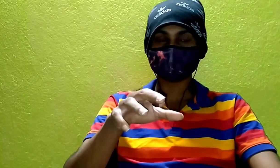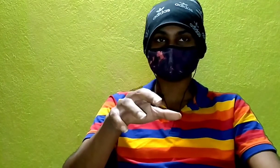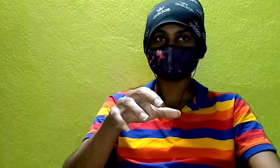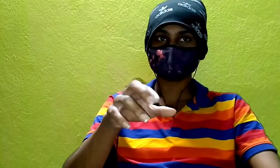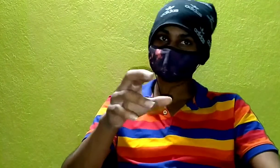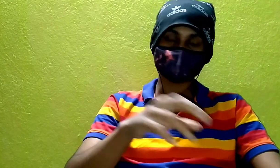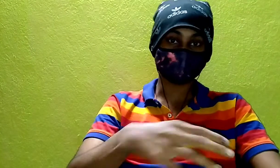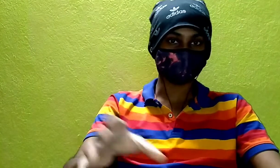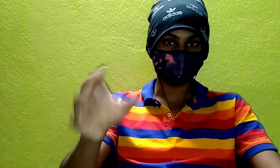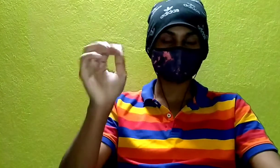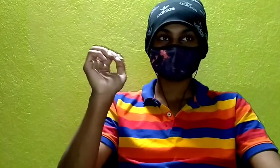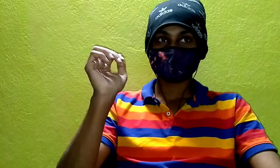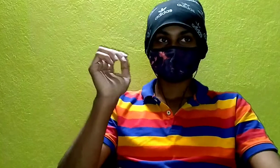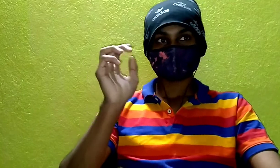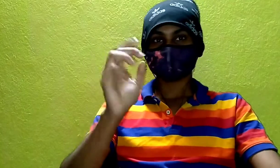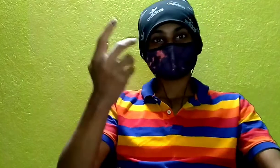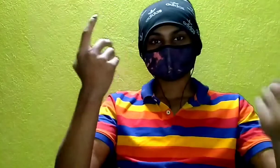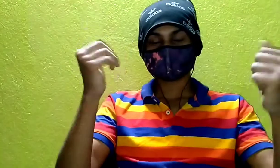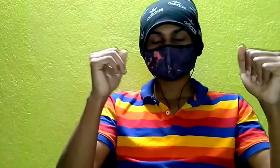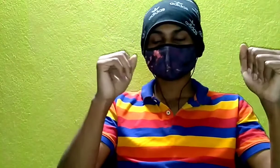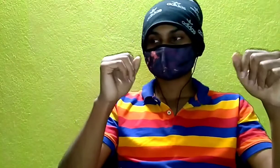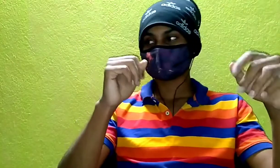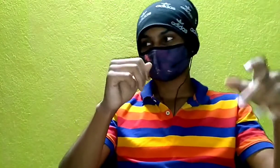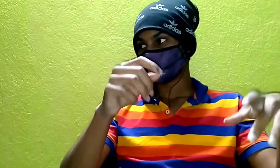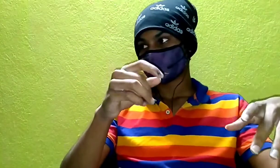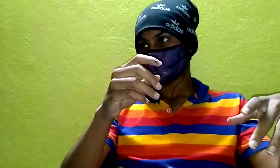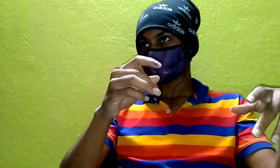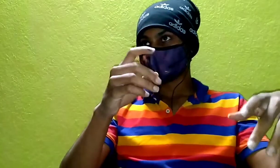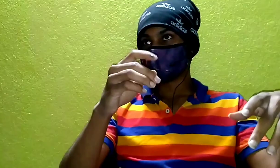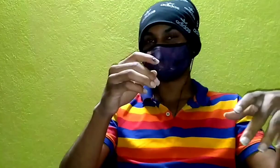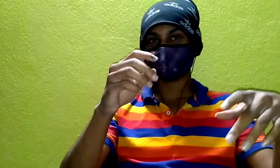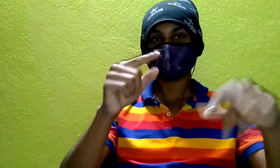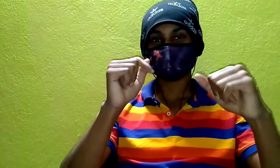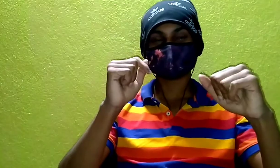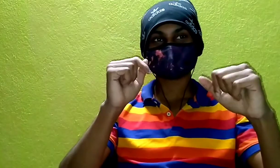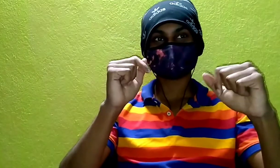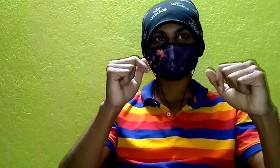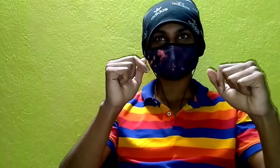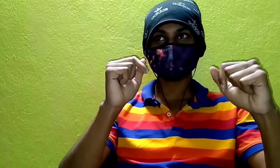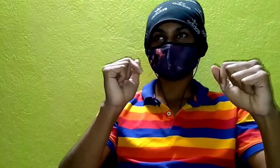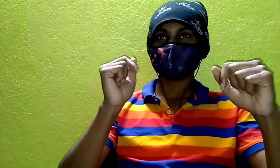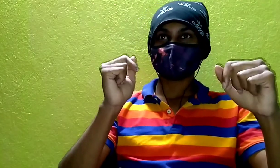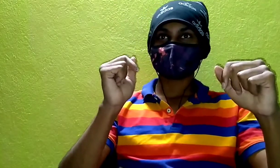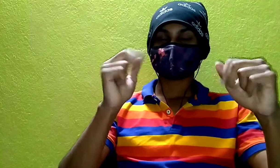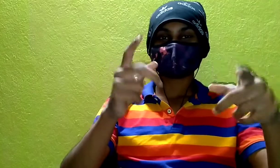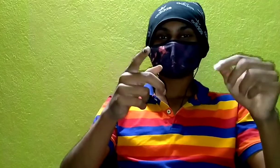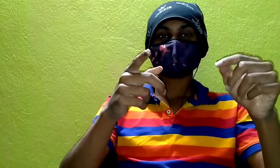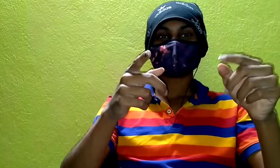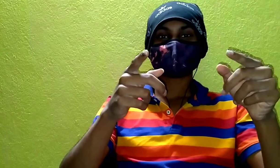आप लैस होना चाहिए तो आप प्लानिंग तो वह बढ़ने लगे ऐसा मत तरफ नहीं तो उस समय ऐसा दोबारा से